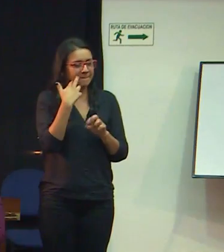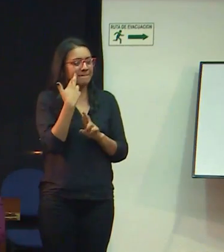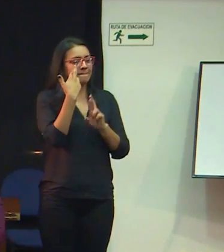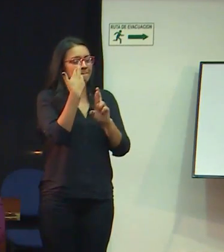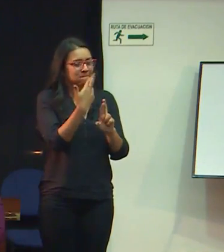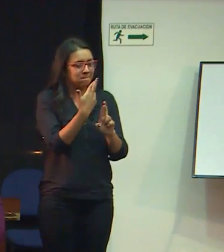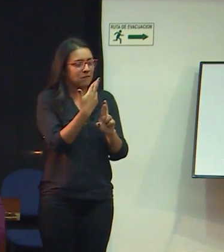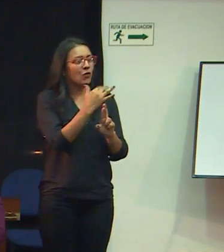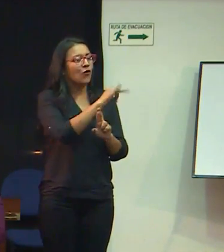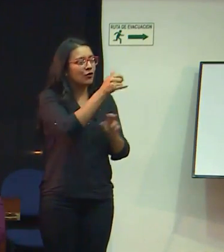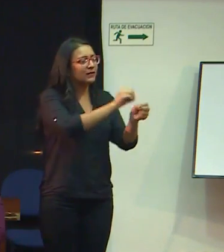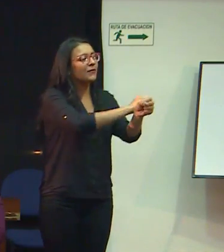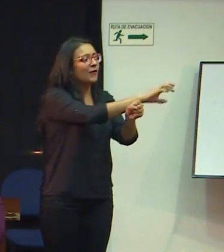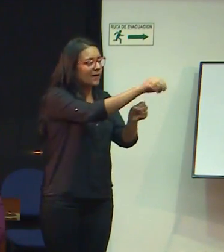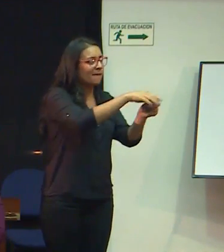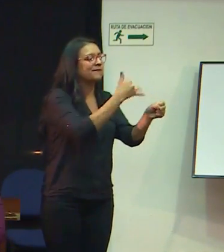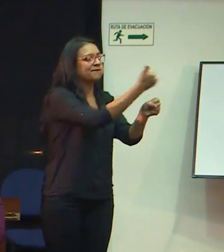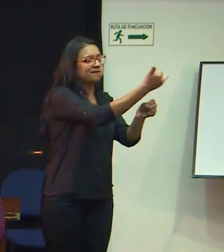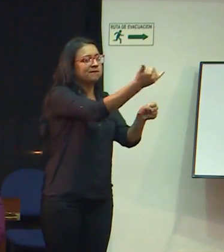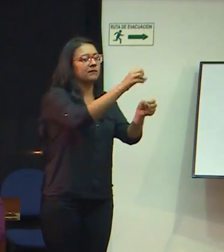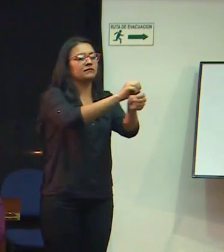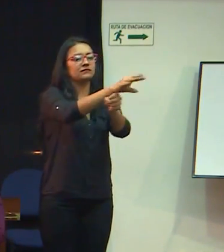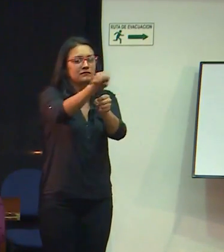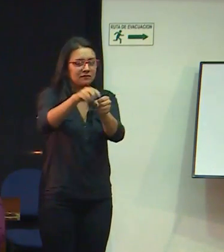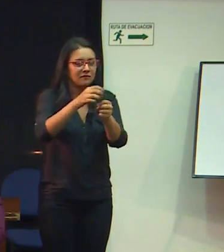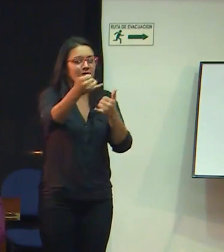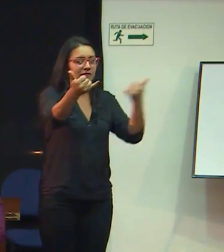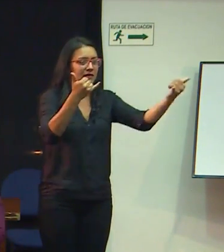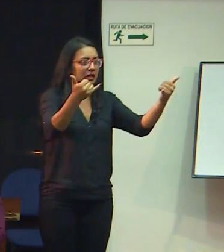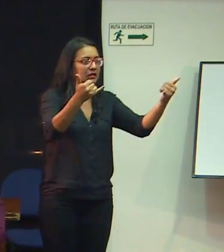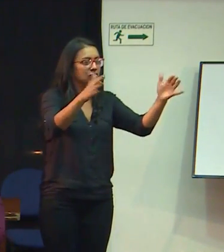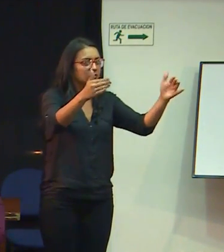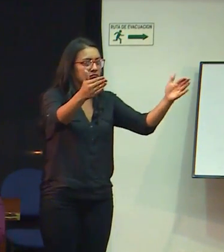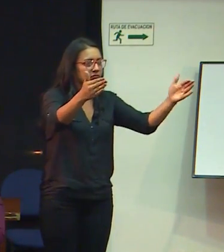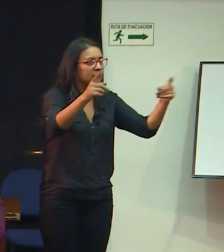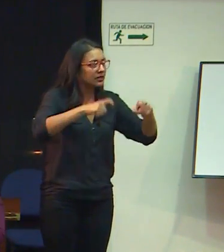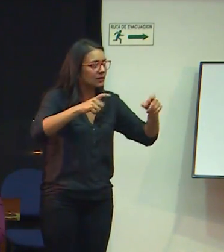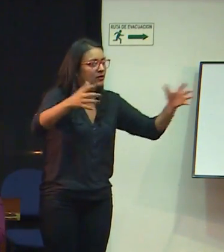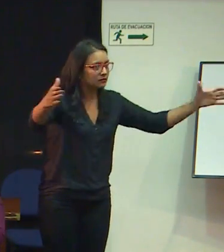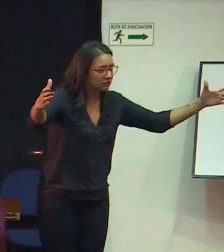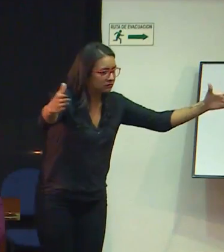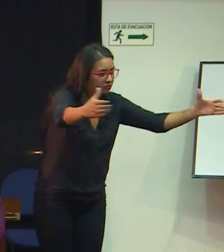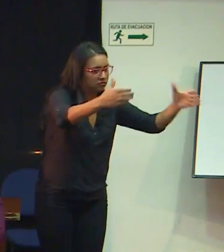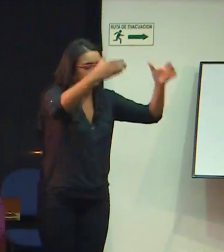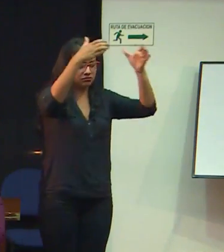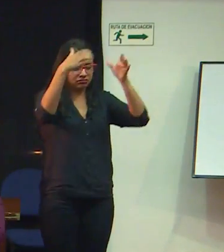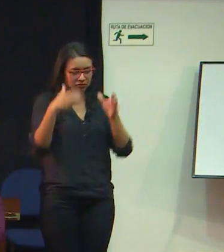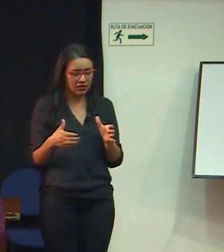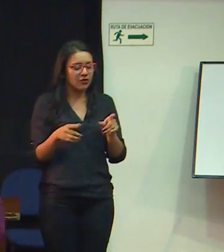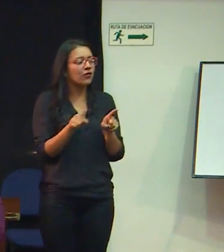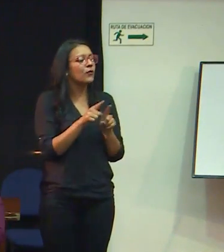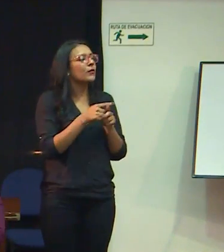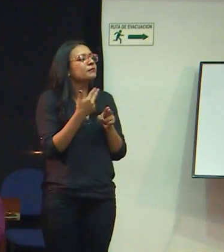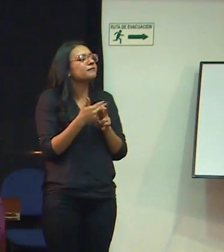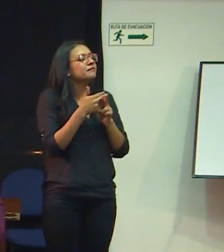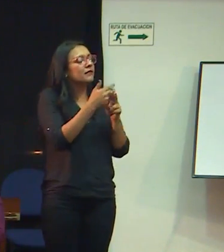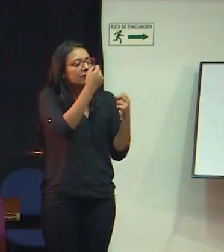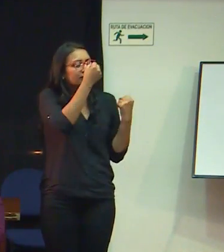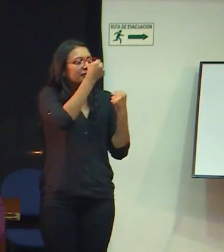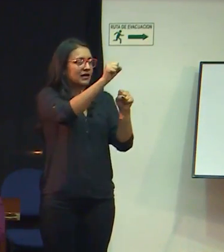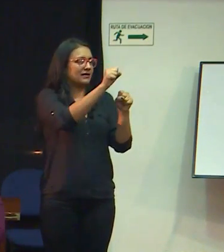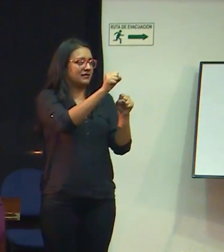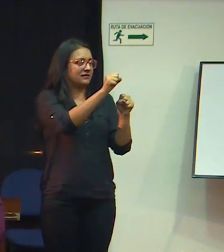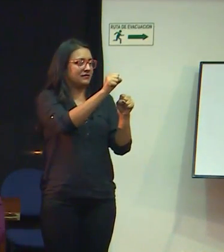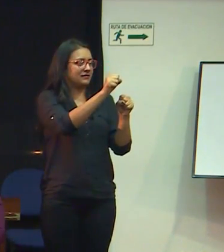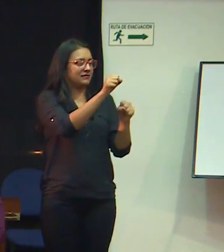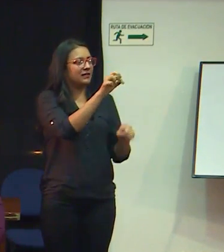que hay otras poblaciones las cuales también necesitamos empezar a juntar lo que nosotros llamamos rebeldías, pero en